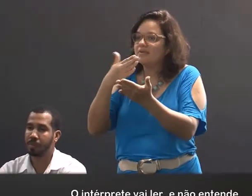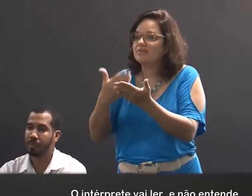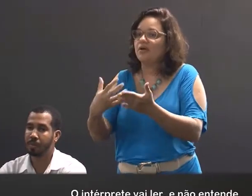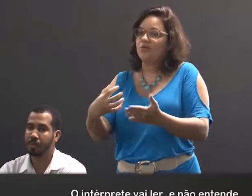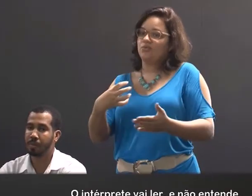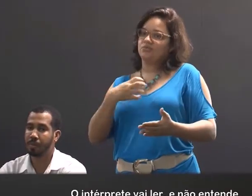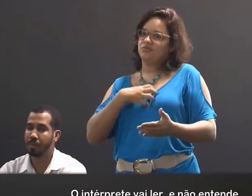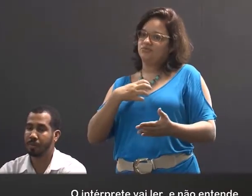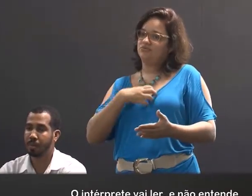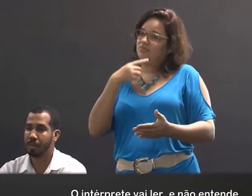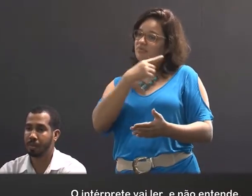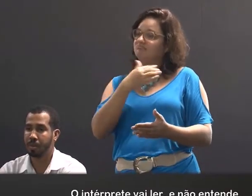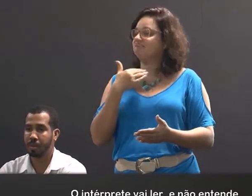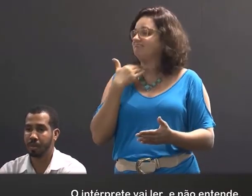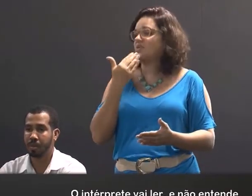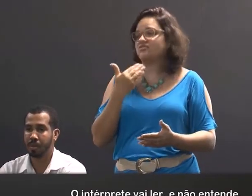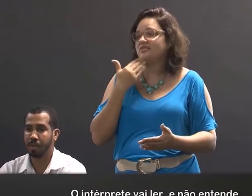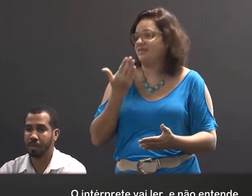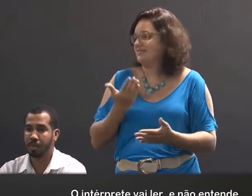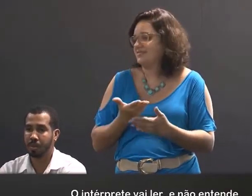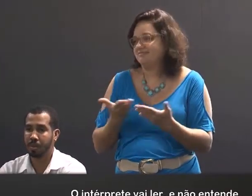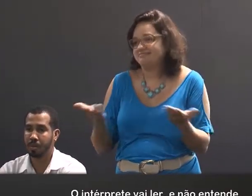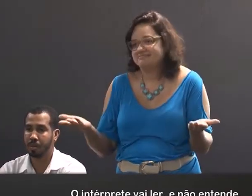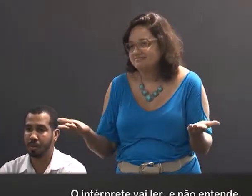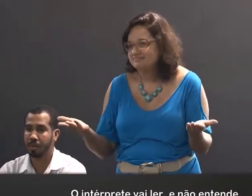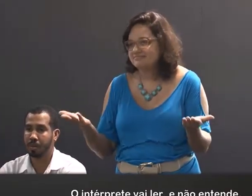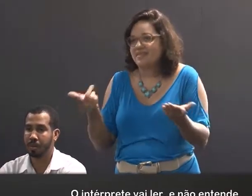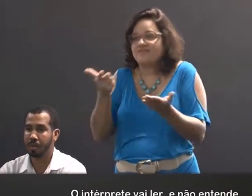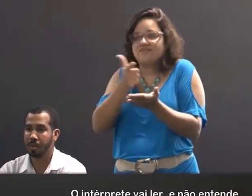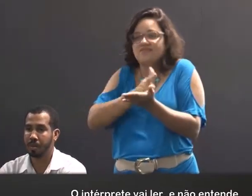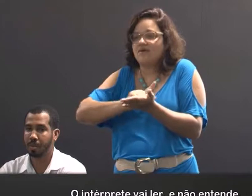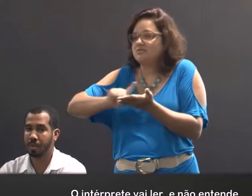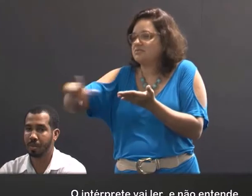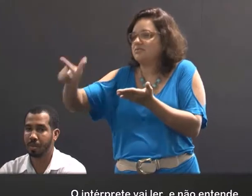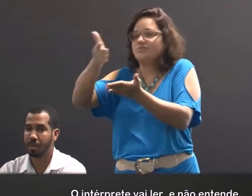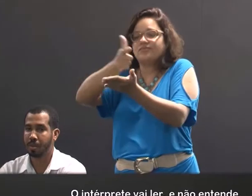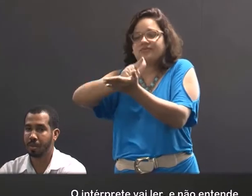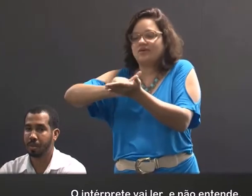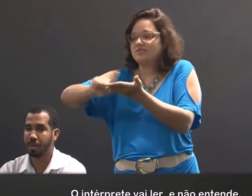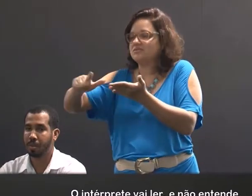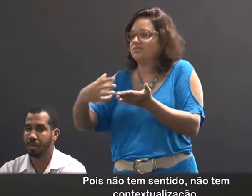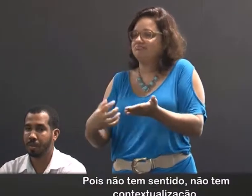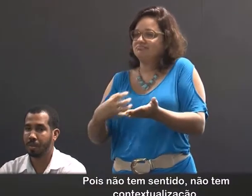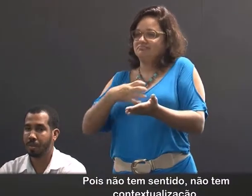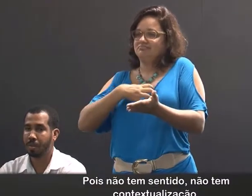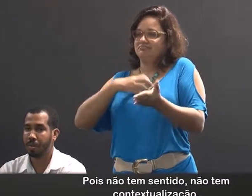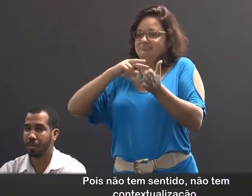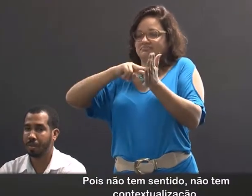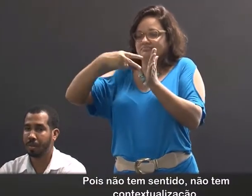Por exemplo, o intérprete vai ler e não entende, porque não tem sentido, não